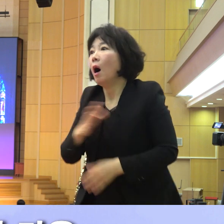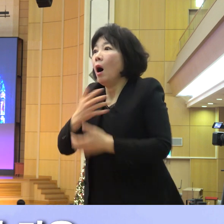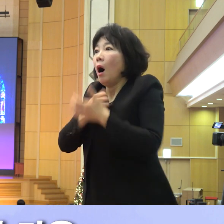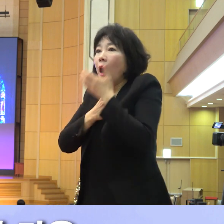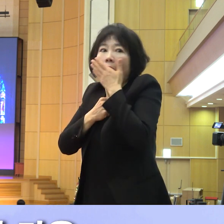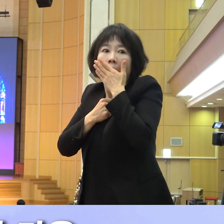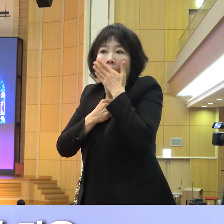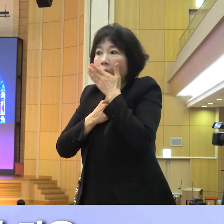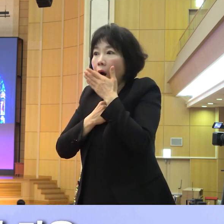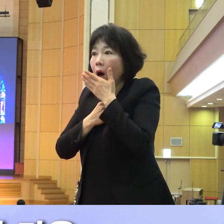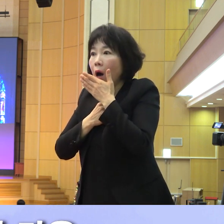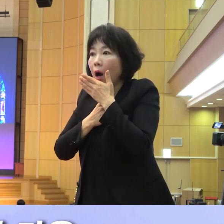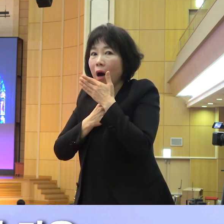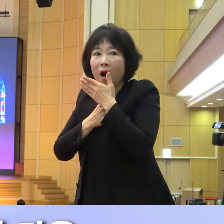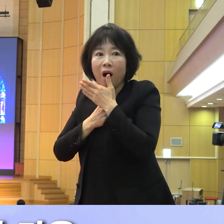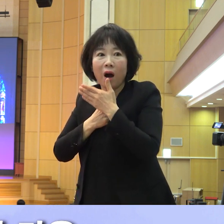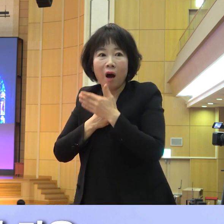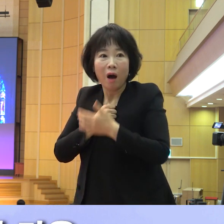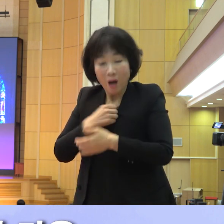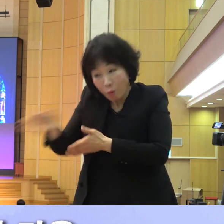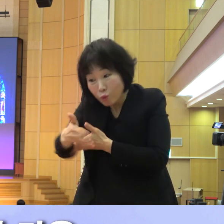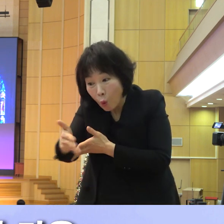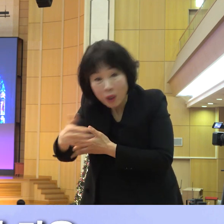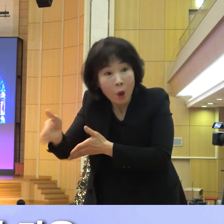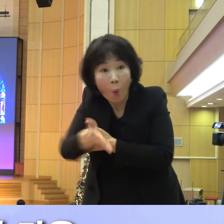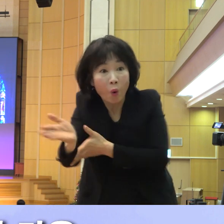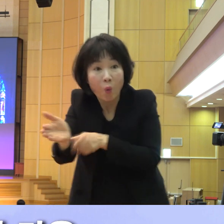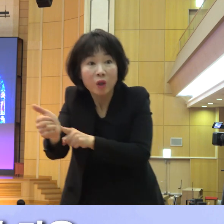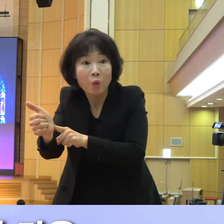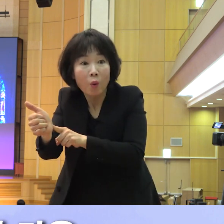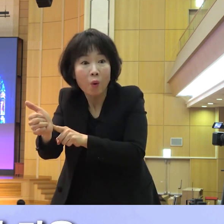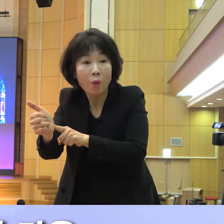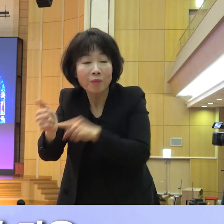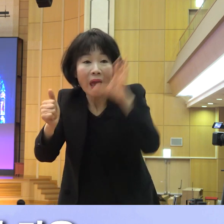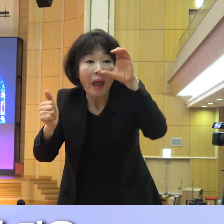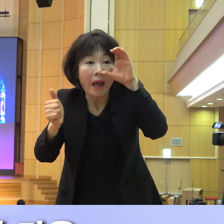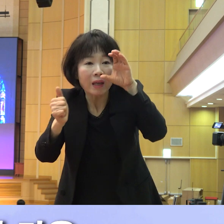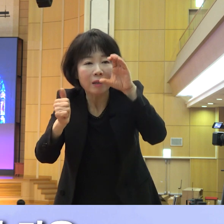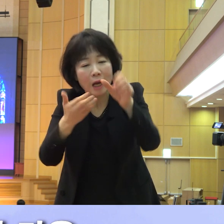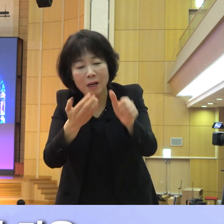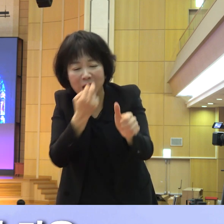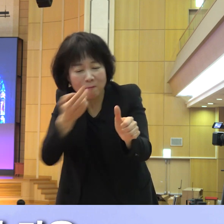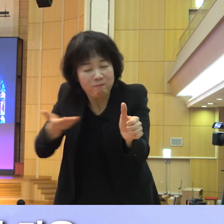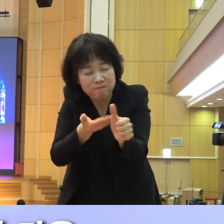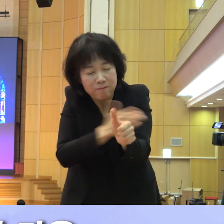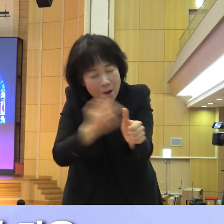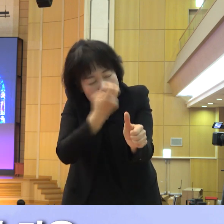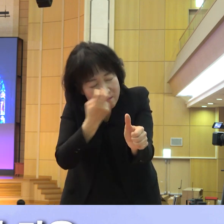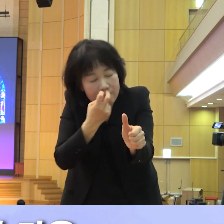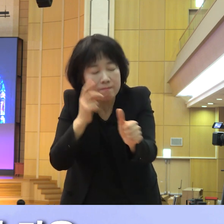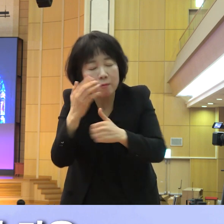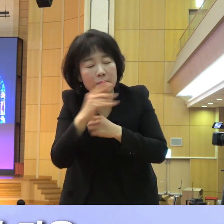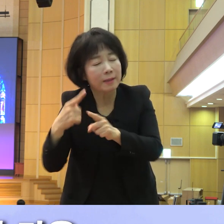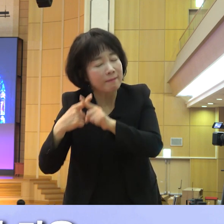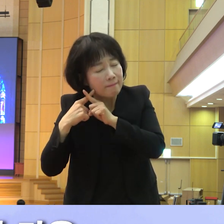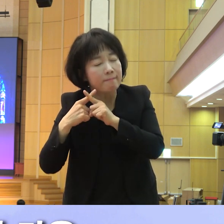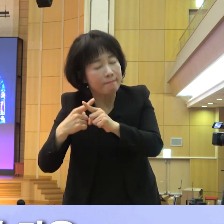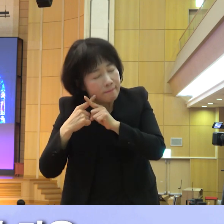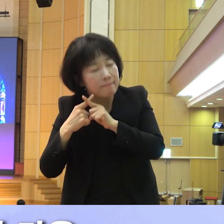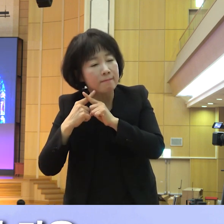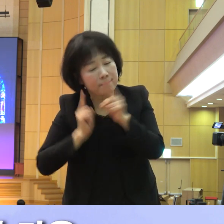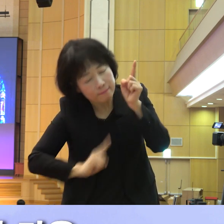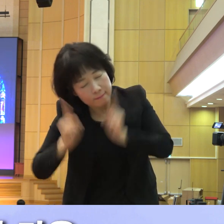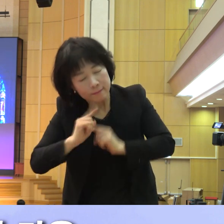이 물고기도 자기 자녀를 살리기 위해서 그렇게 희생하고